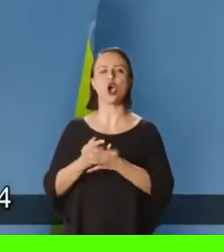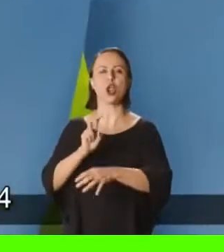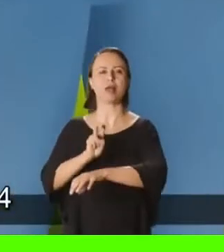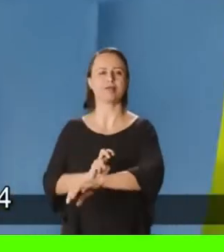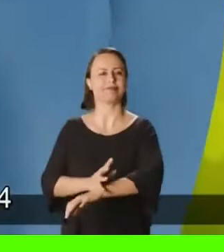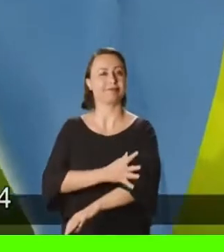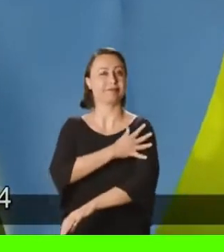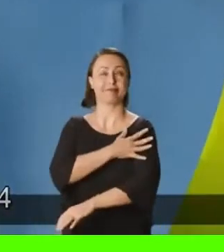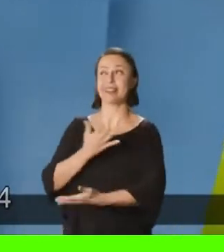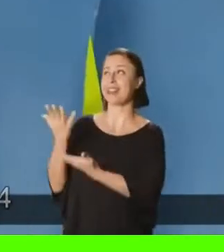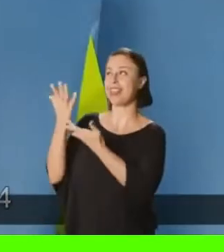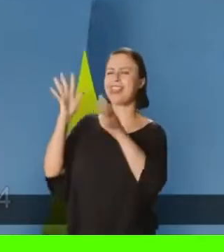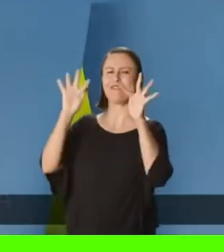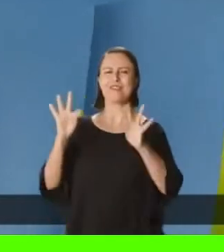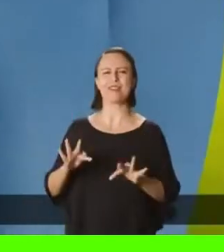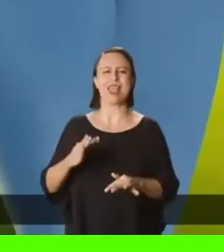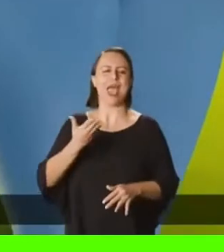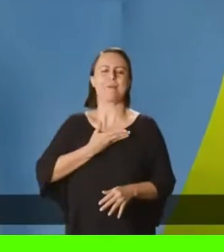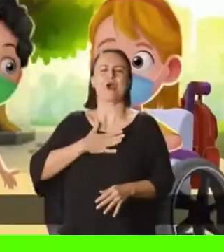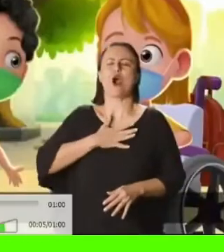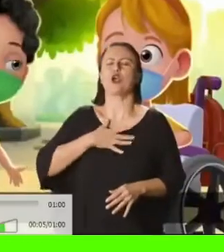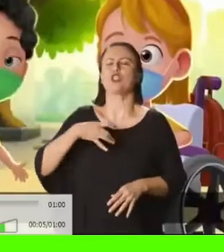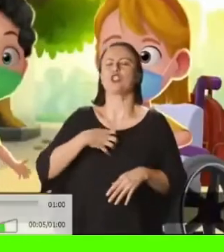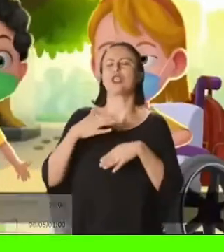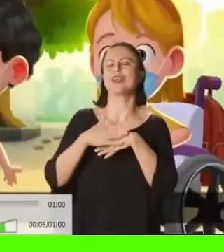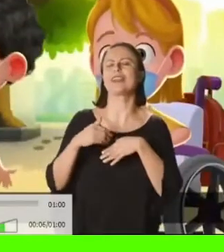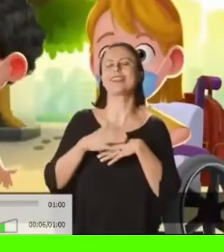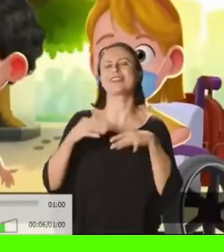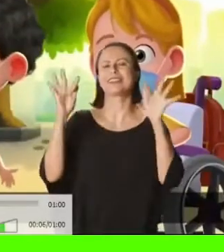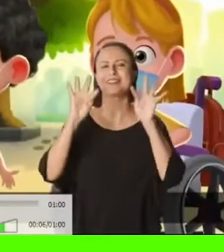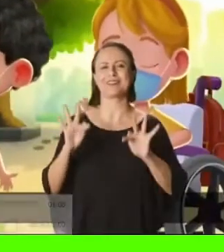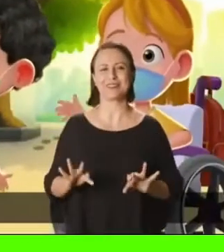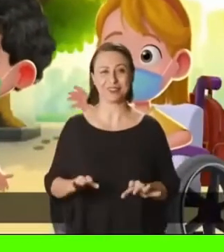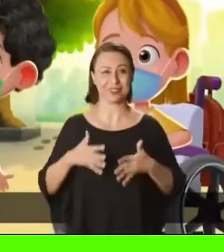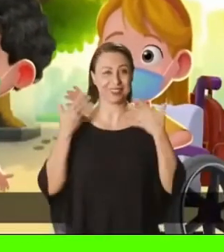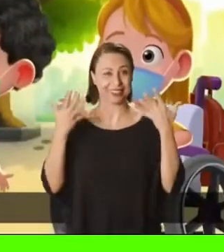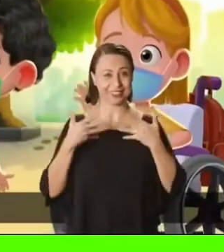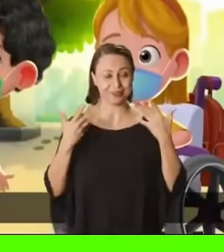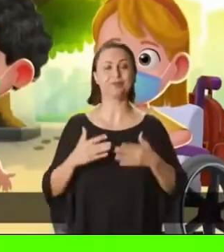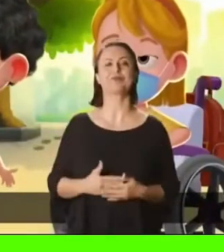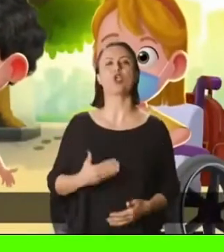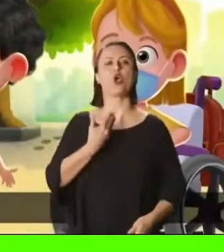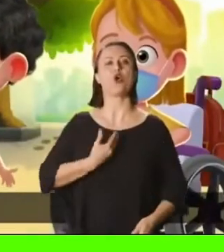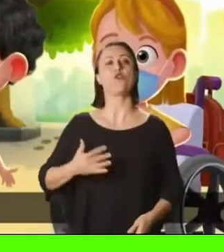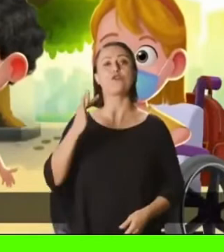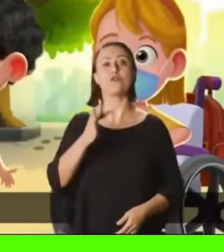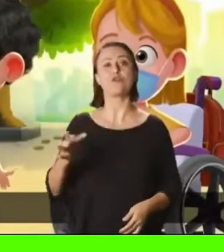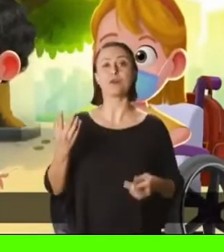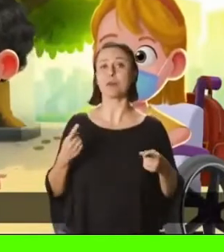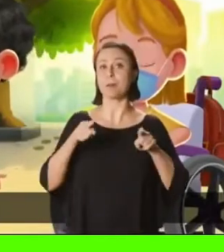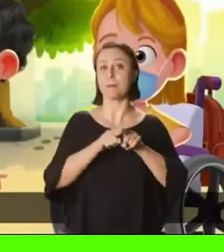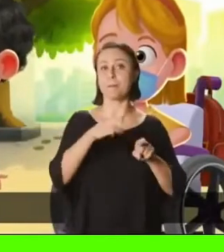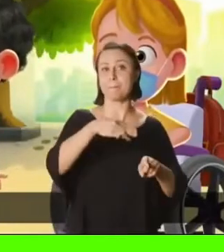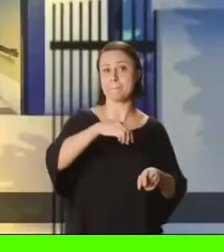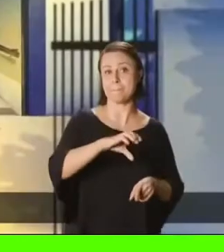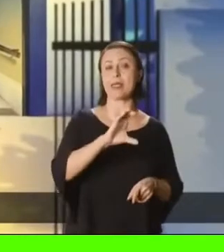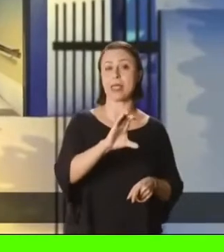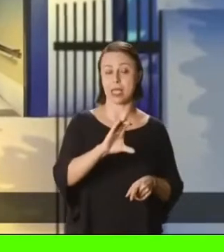pré-escola. Ela está muito feliz porque seus colegas gostam do seu jeito carinhoso e alegre. O governo federal, por meio do Ministério